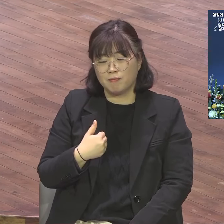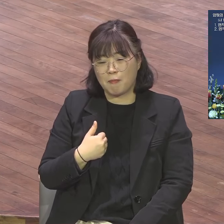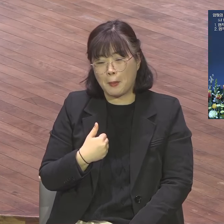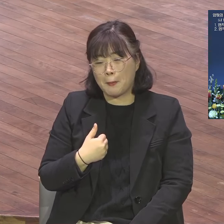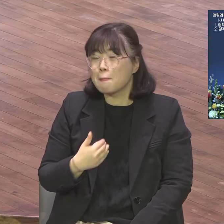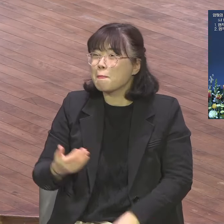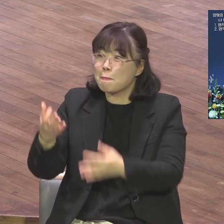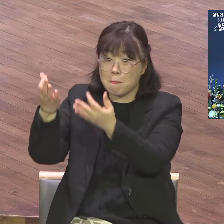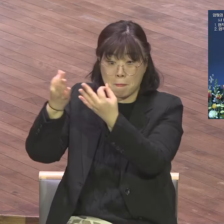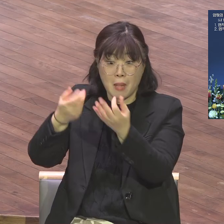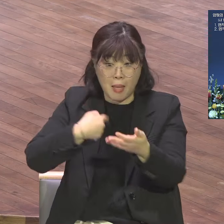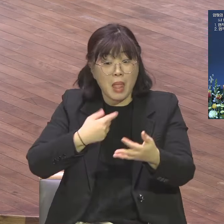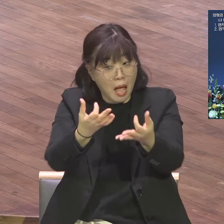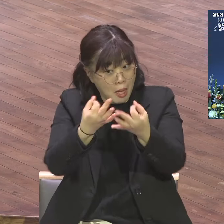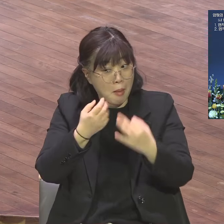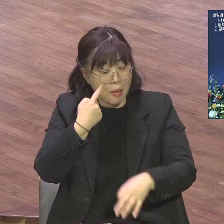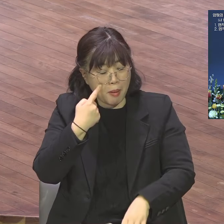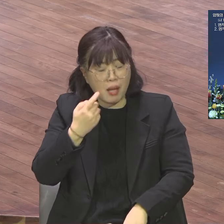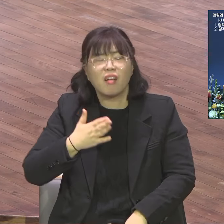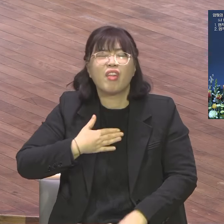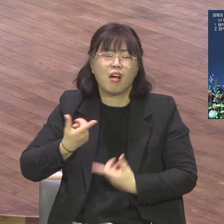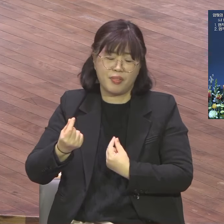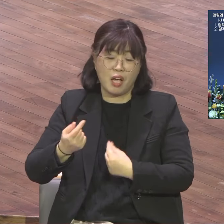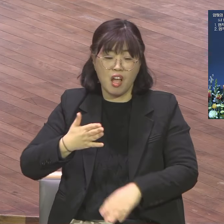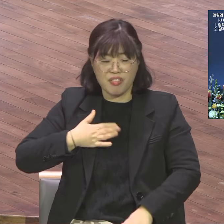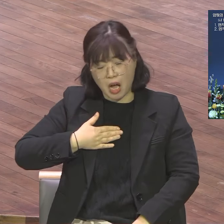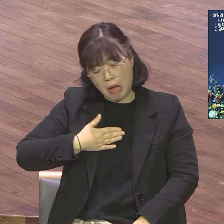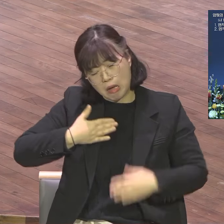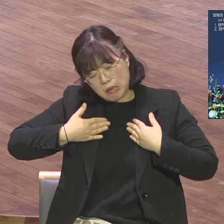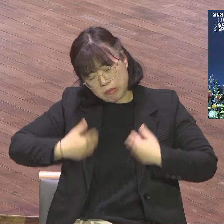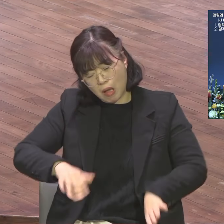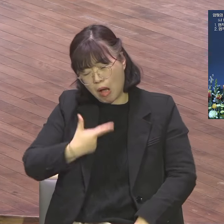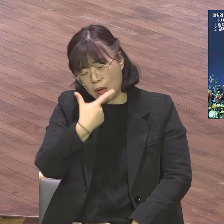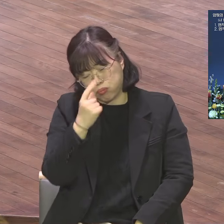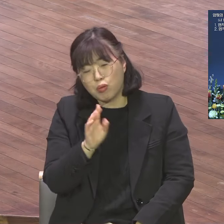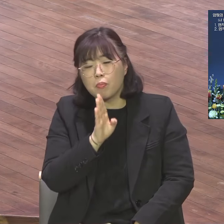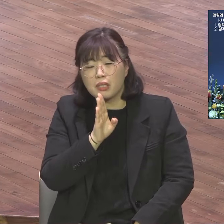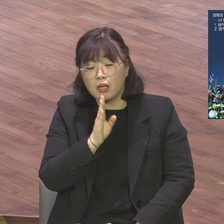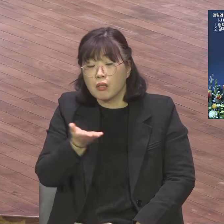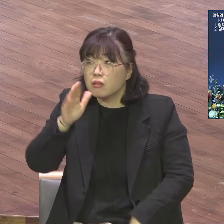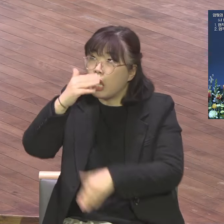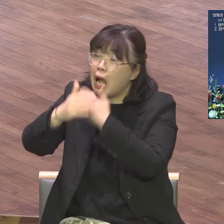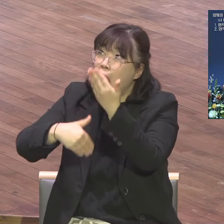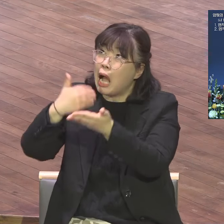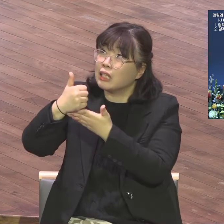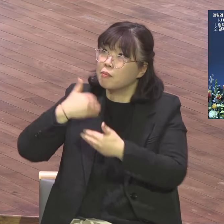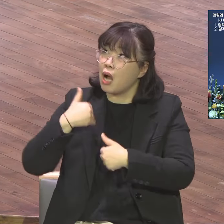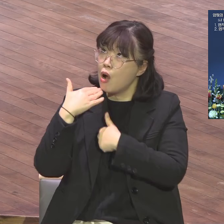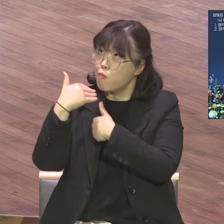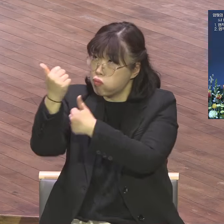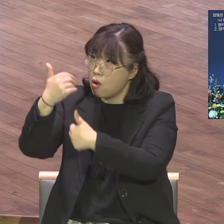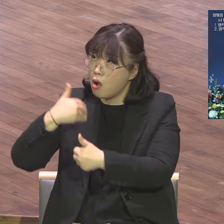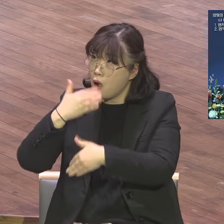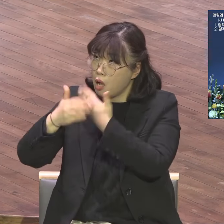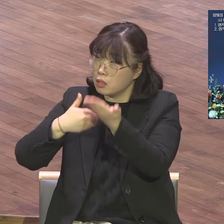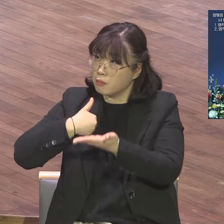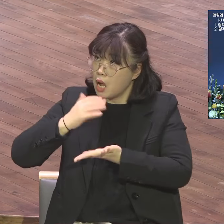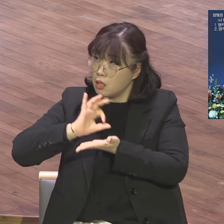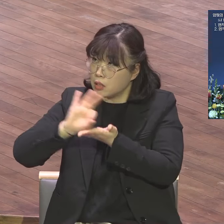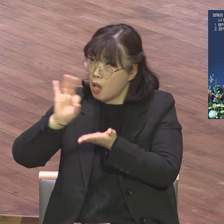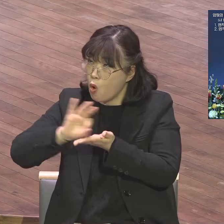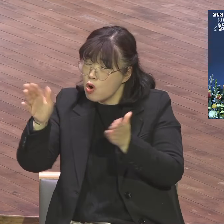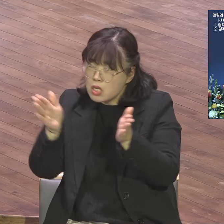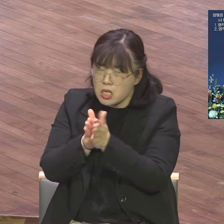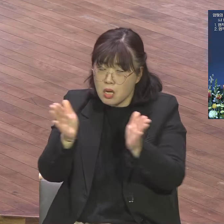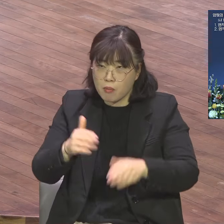저 자신은 제가 잘 알거든요. 하나님 손에 잡혔어. 이 잡히는 순간에